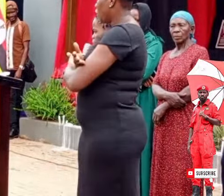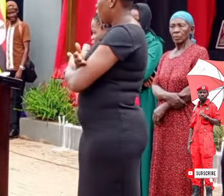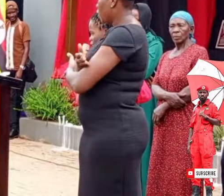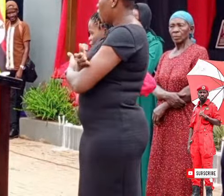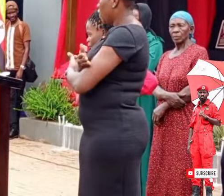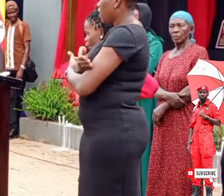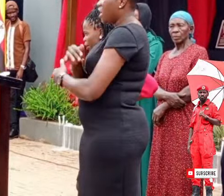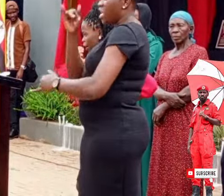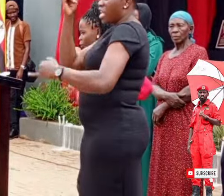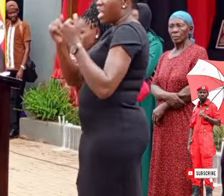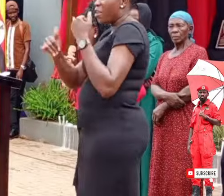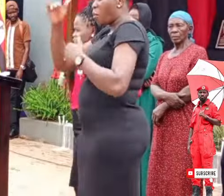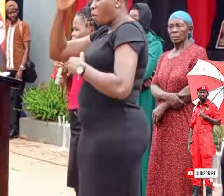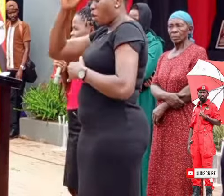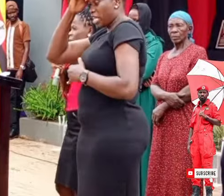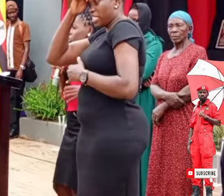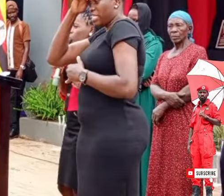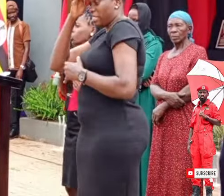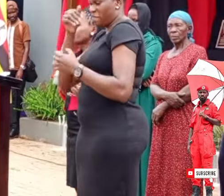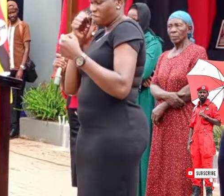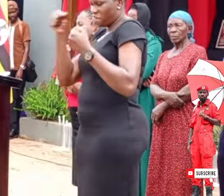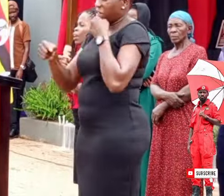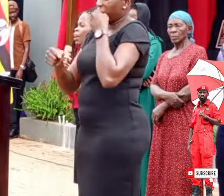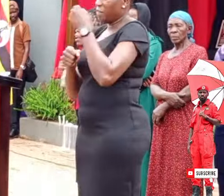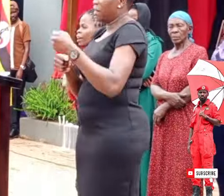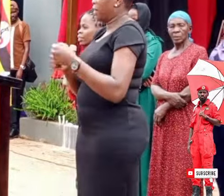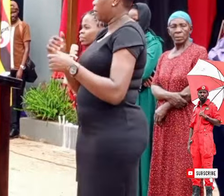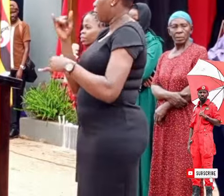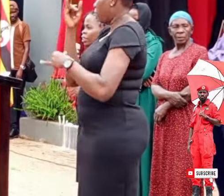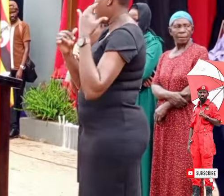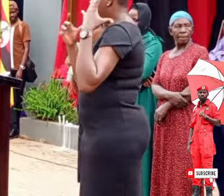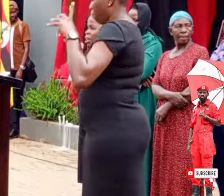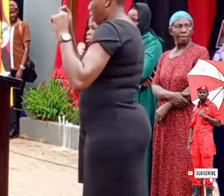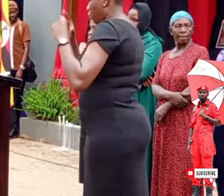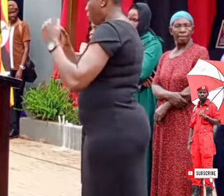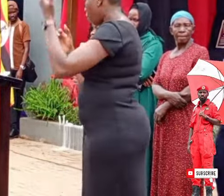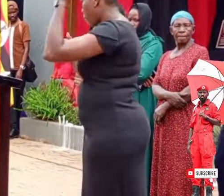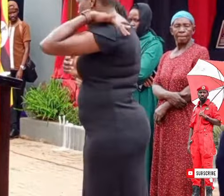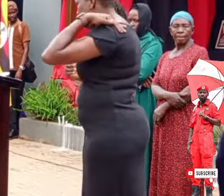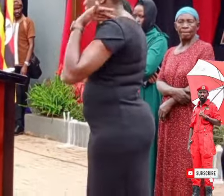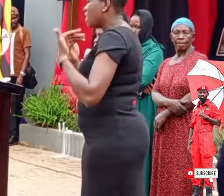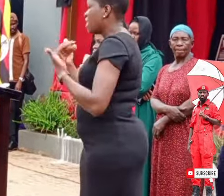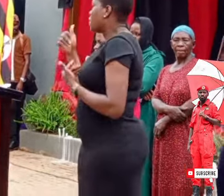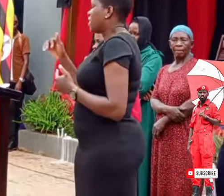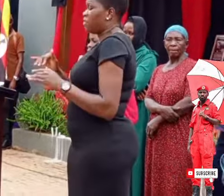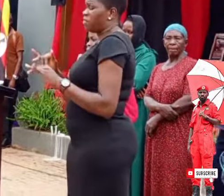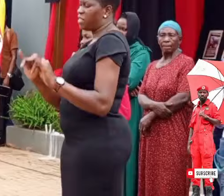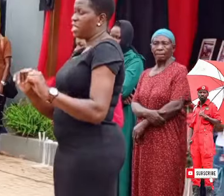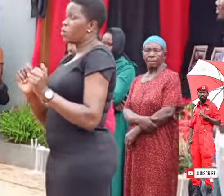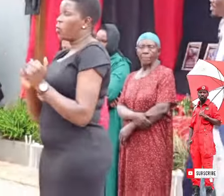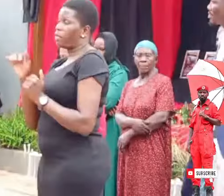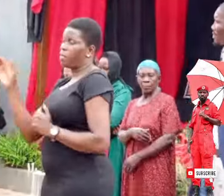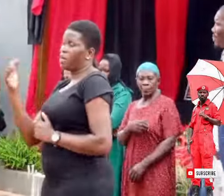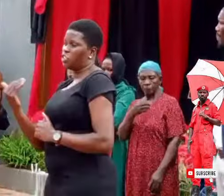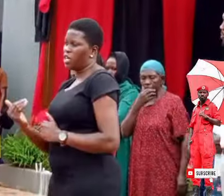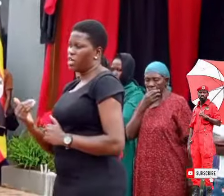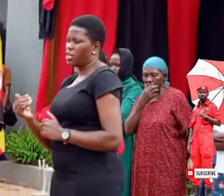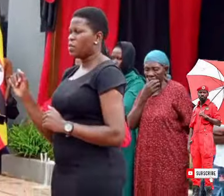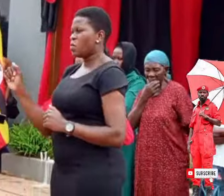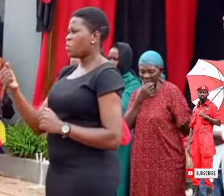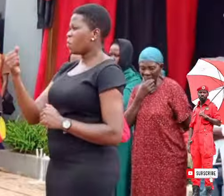za end police brutality emabega nga kuliko ekigambo ekyo kati nali mbeera n'omwana wange mulumi